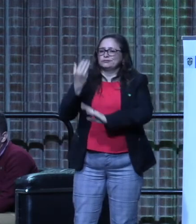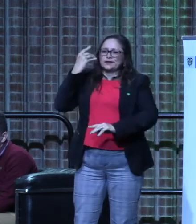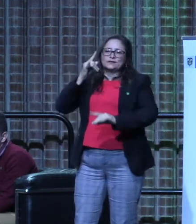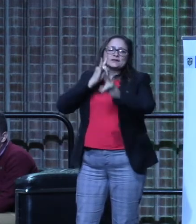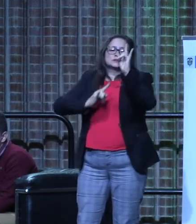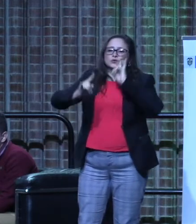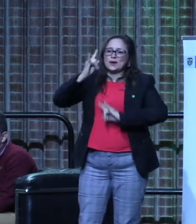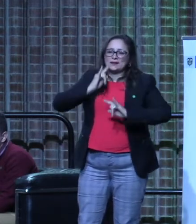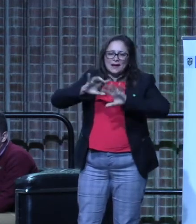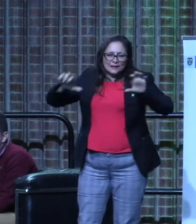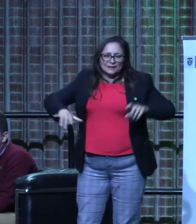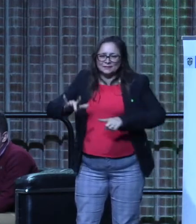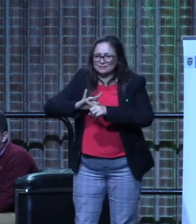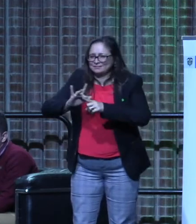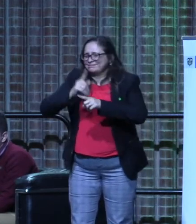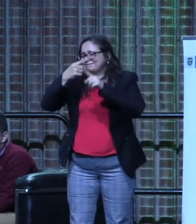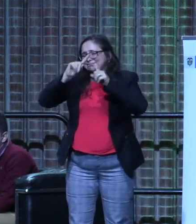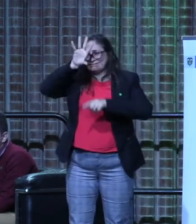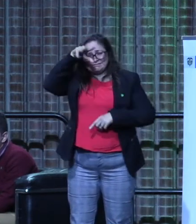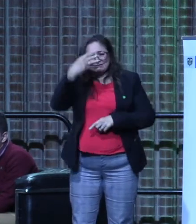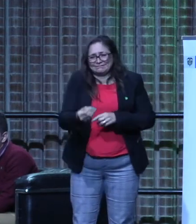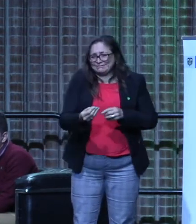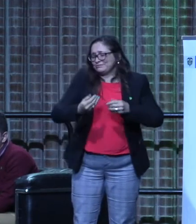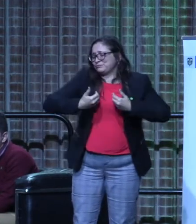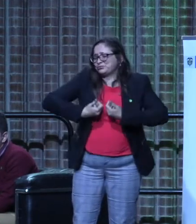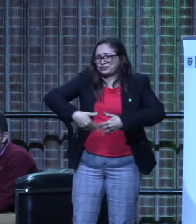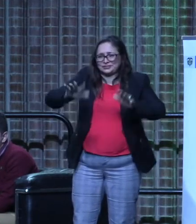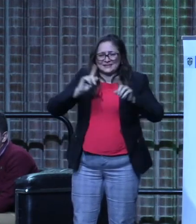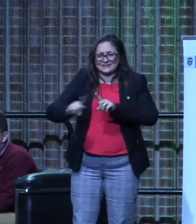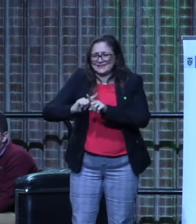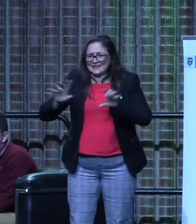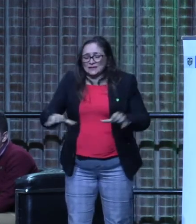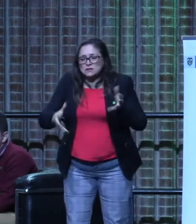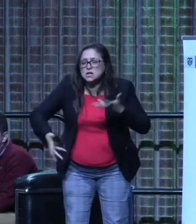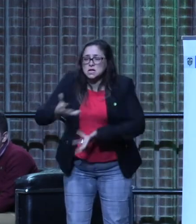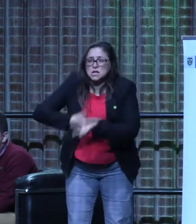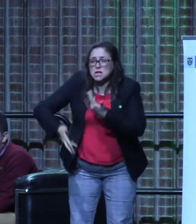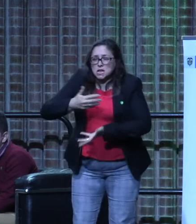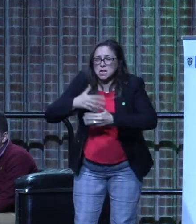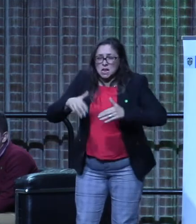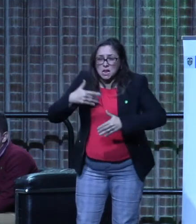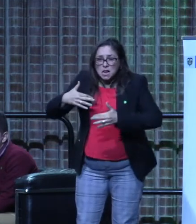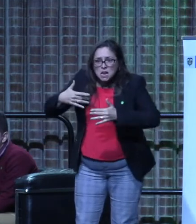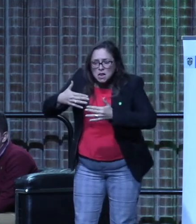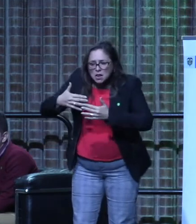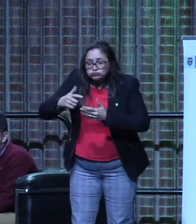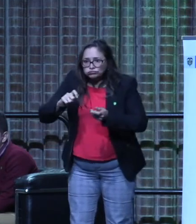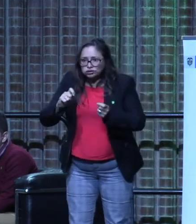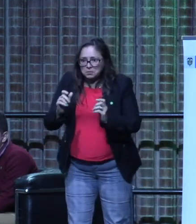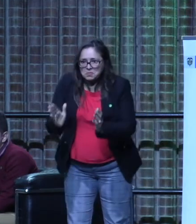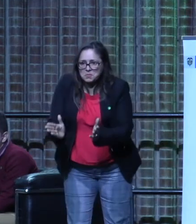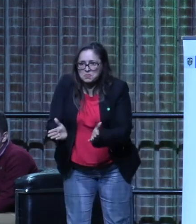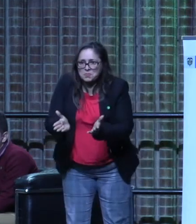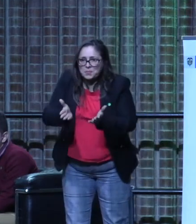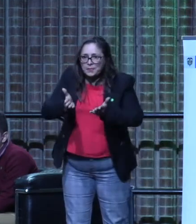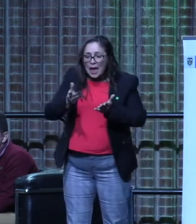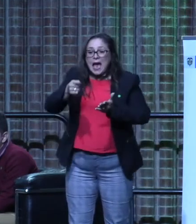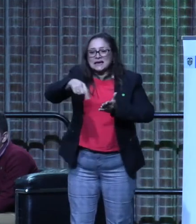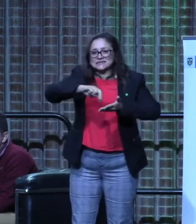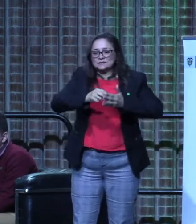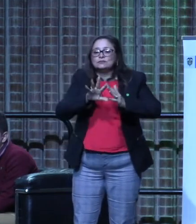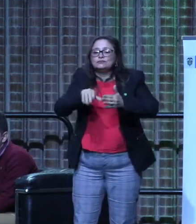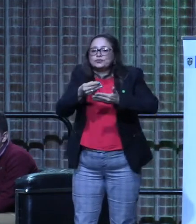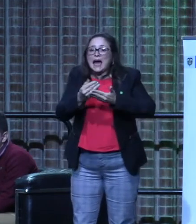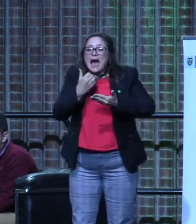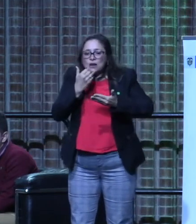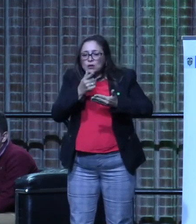desde allí recursos tecnológicos para potenciar sus habilidades visuales y todo aquello que les sirva a estos estudiantes y